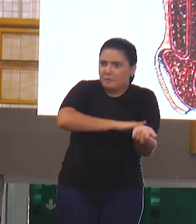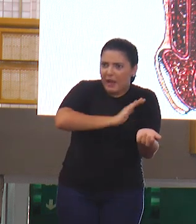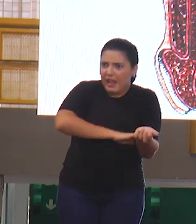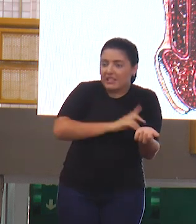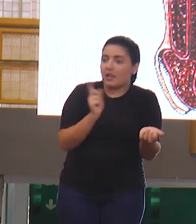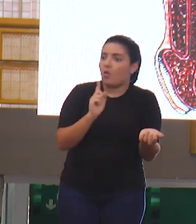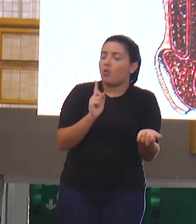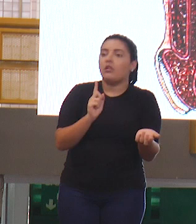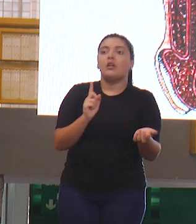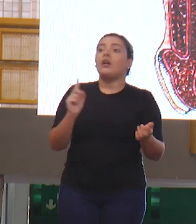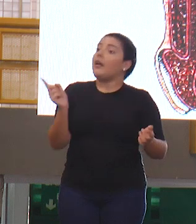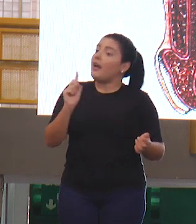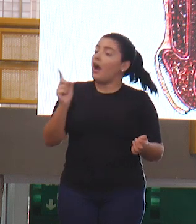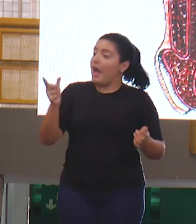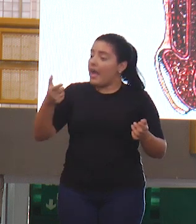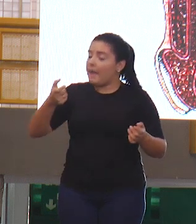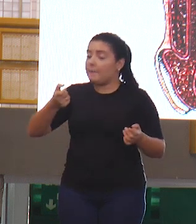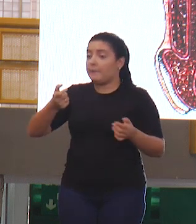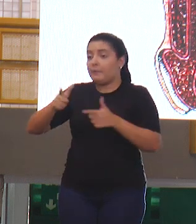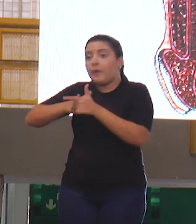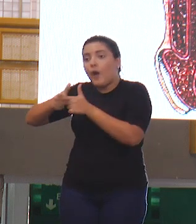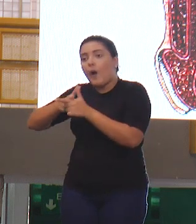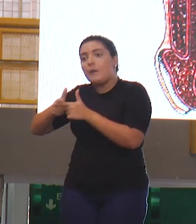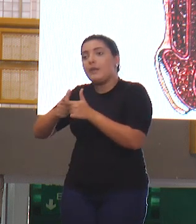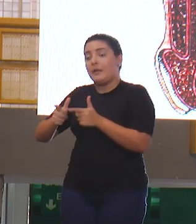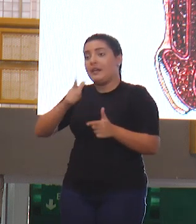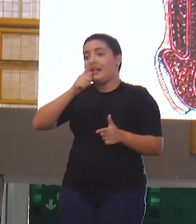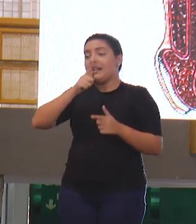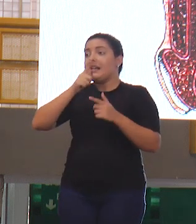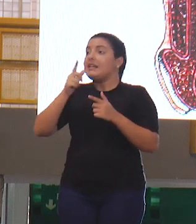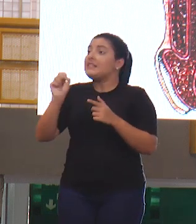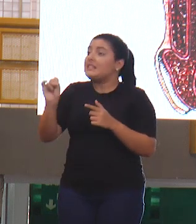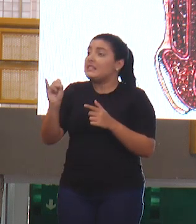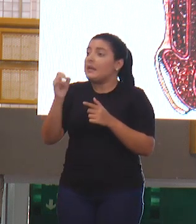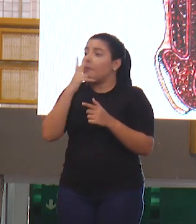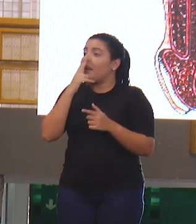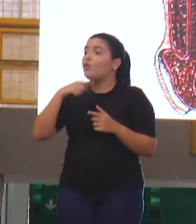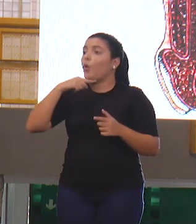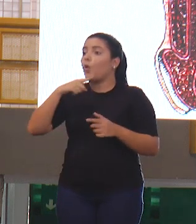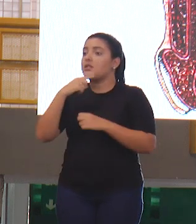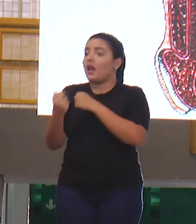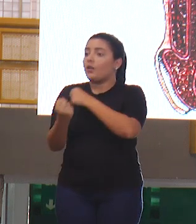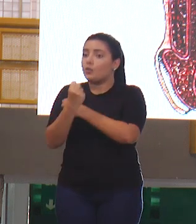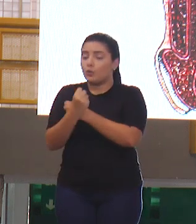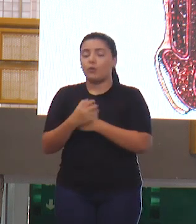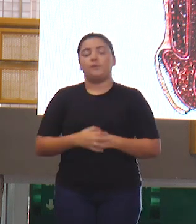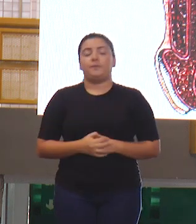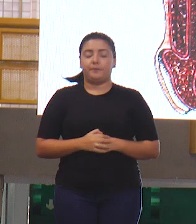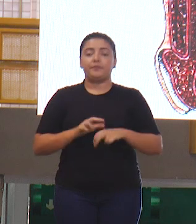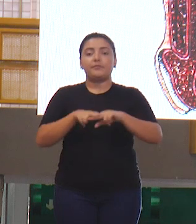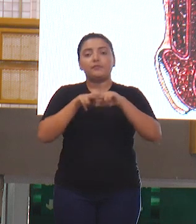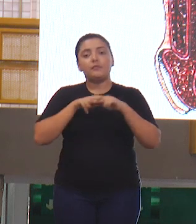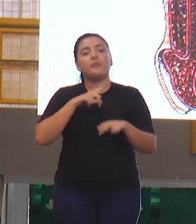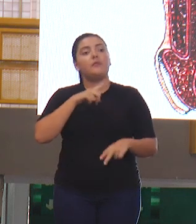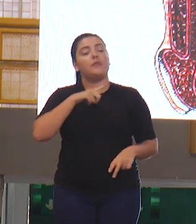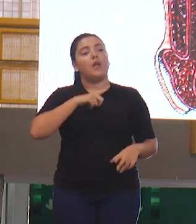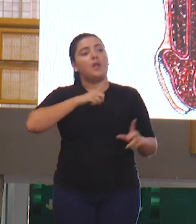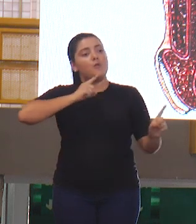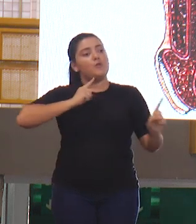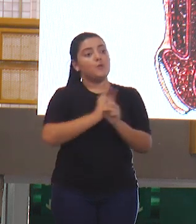quem? Problemas de pressão arterial, e sim quem? Para combater disfunção erétil. Ok? Ou seja, que ele